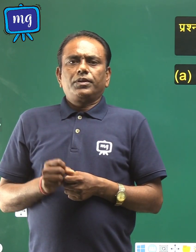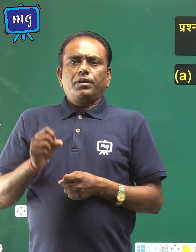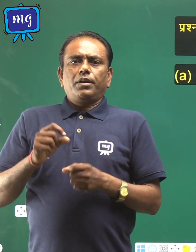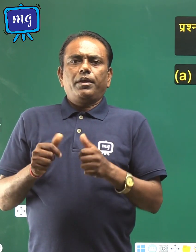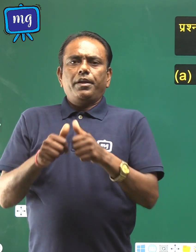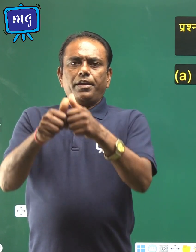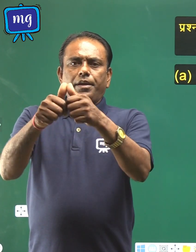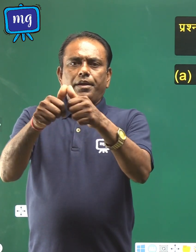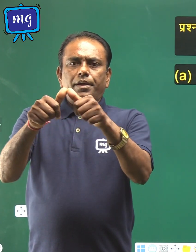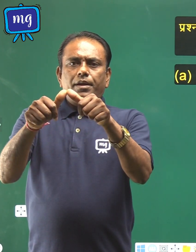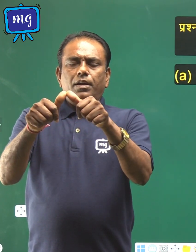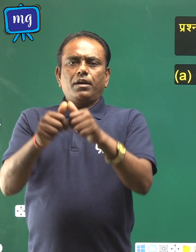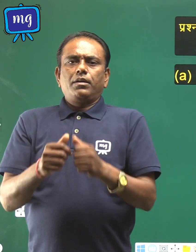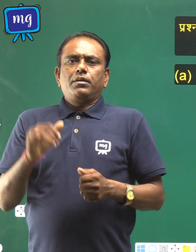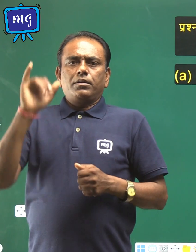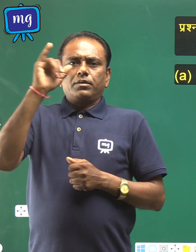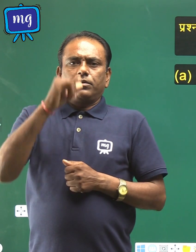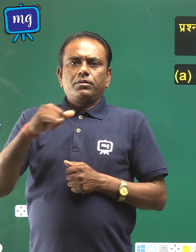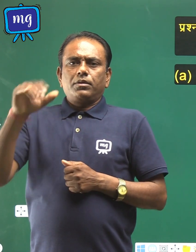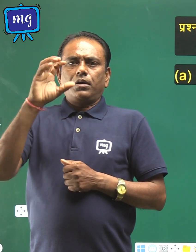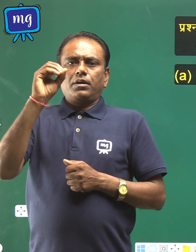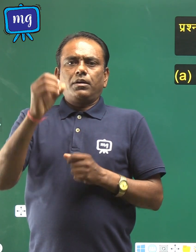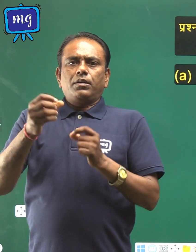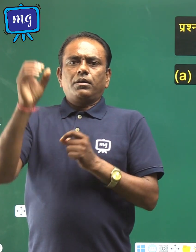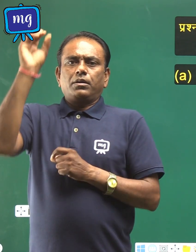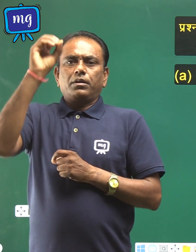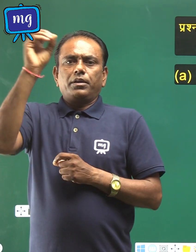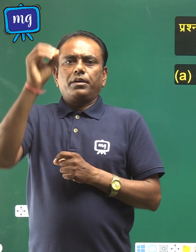ए 60 डिग्री का कोण।